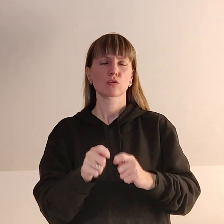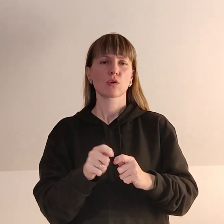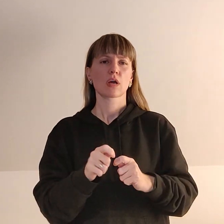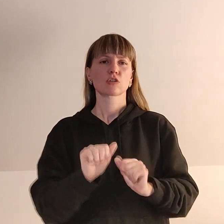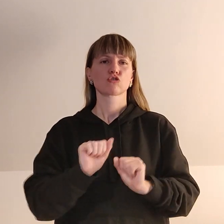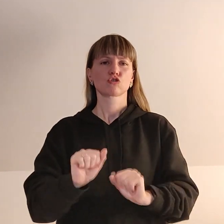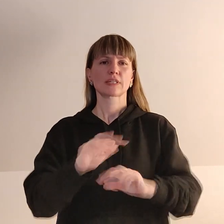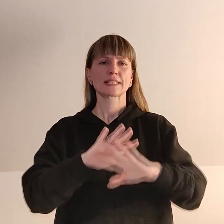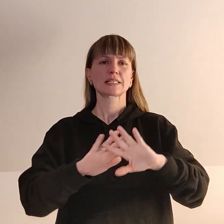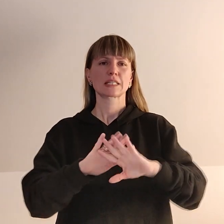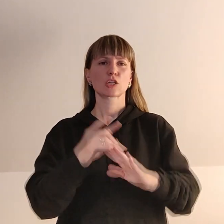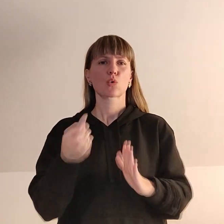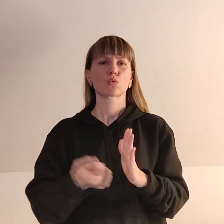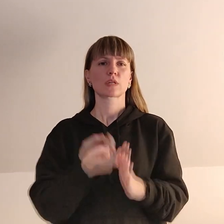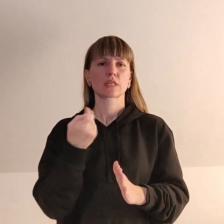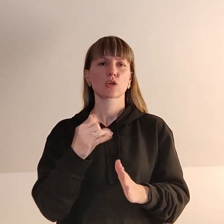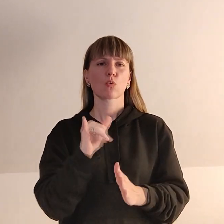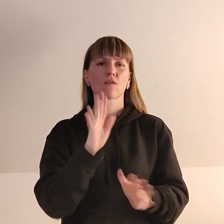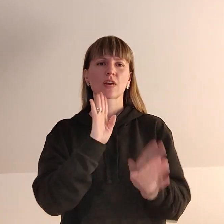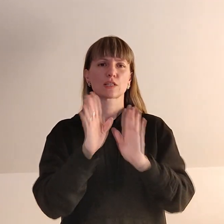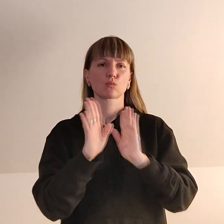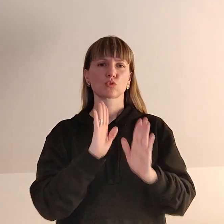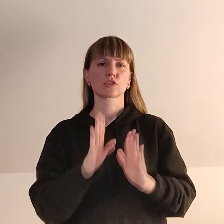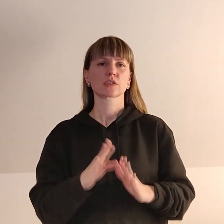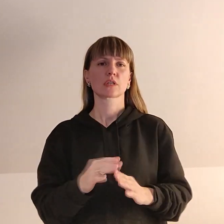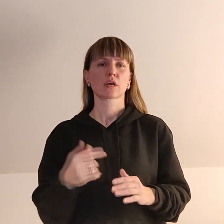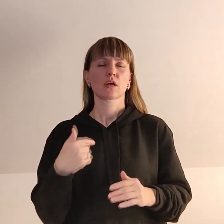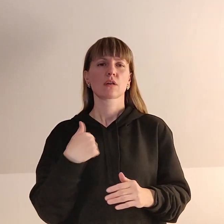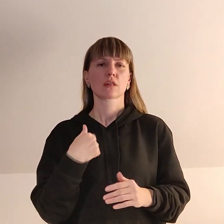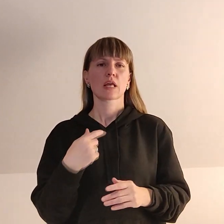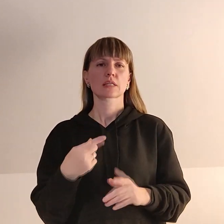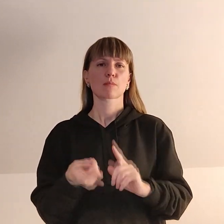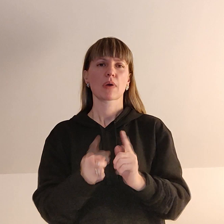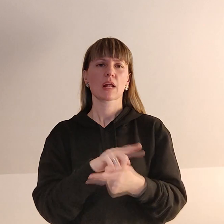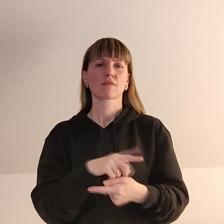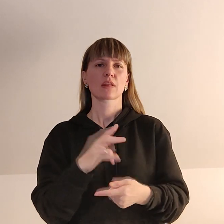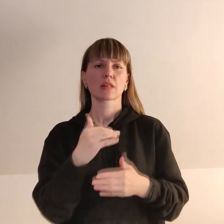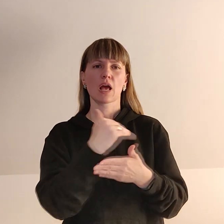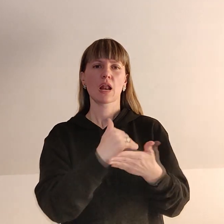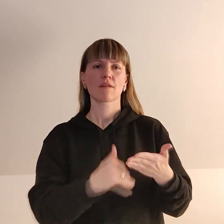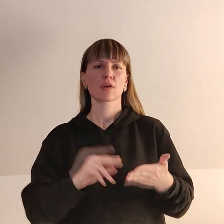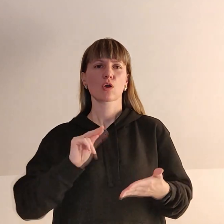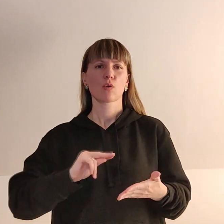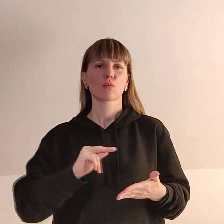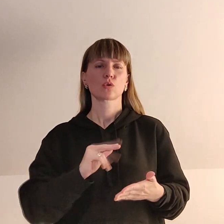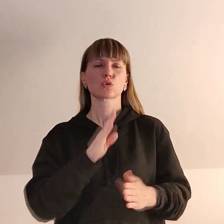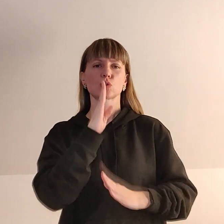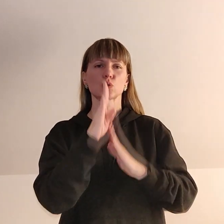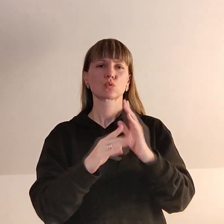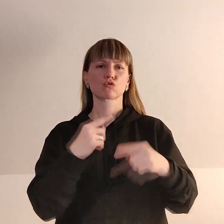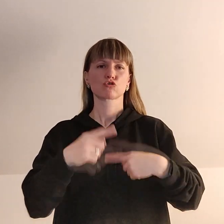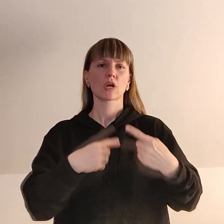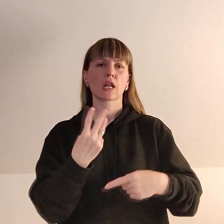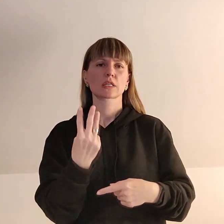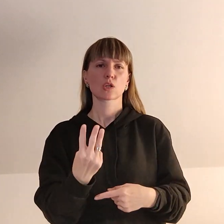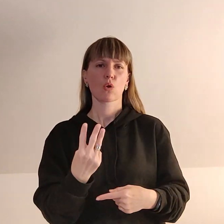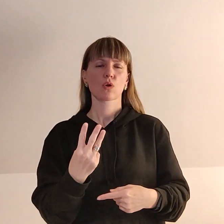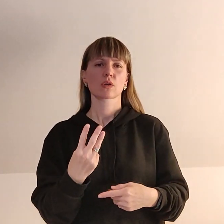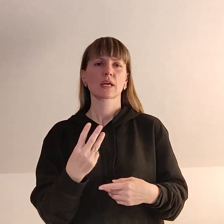сітки, дізналась у Фейсбуці. Нас перевели на графік роботи сутки через троє. До сутки я